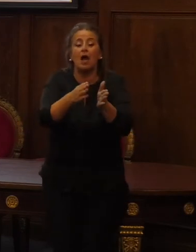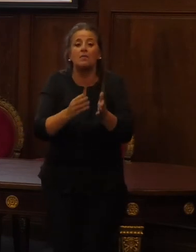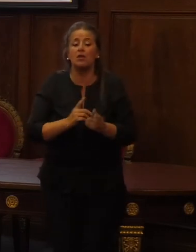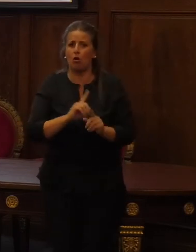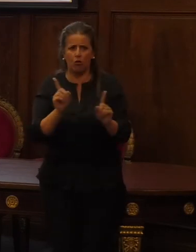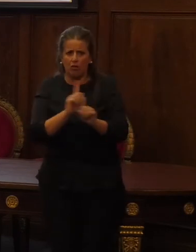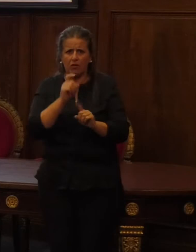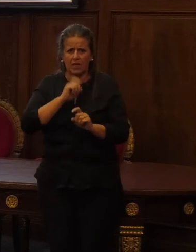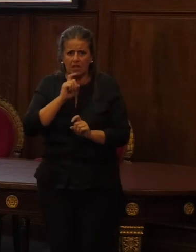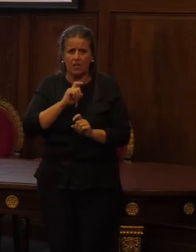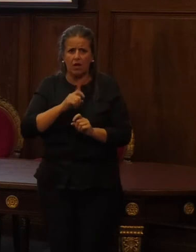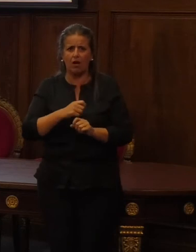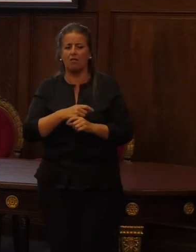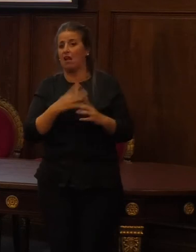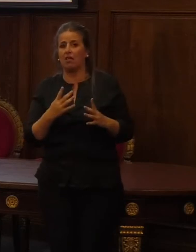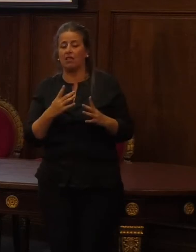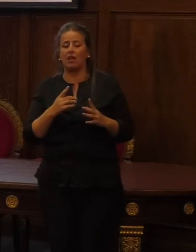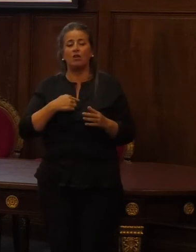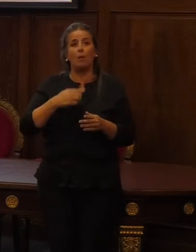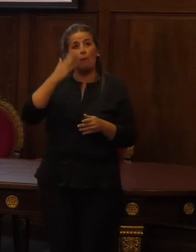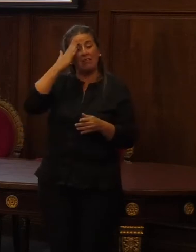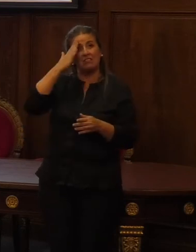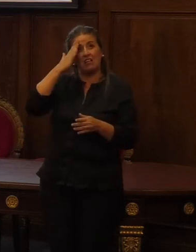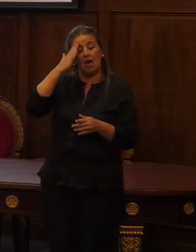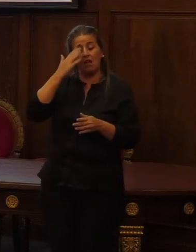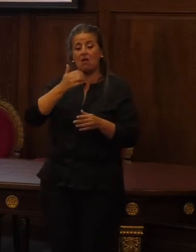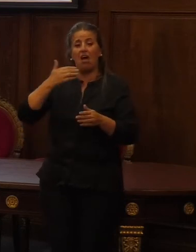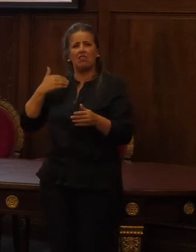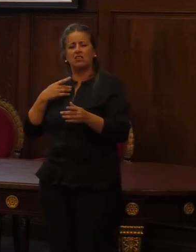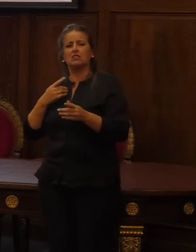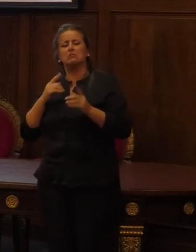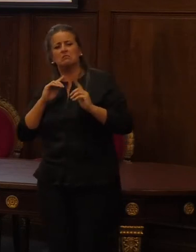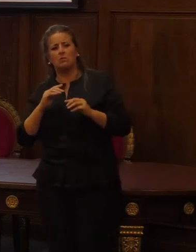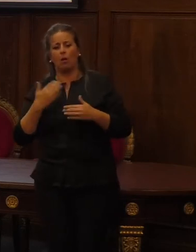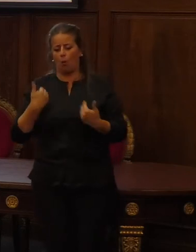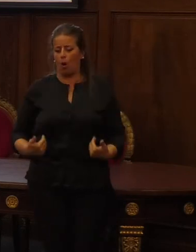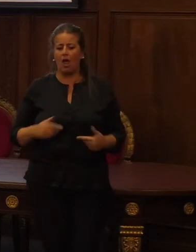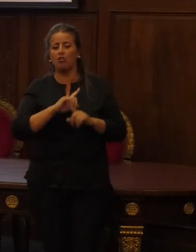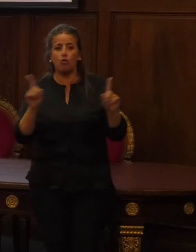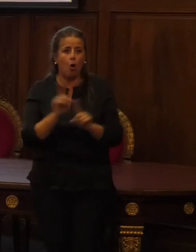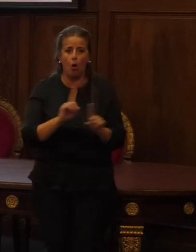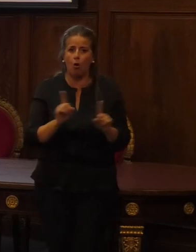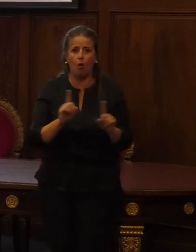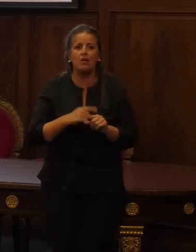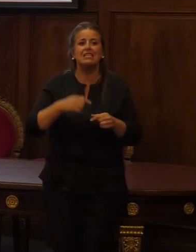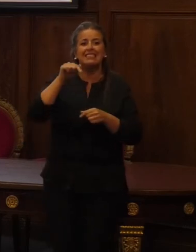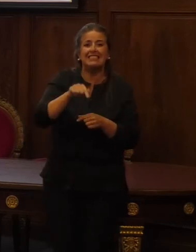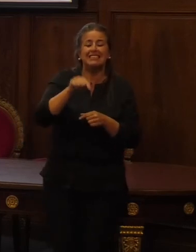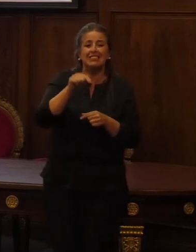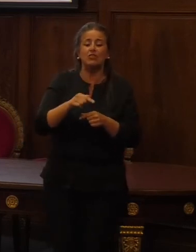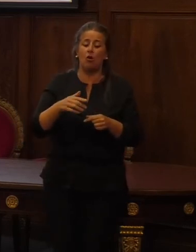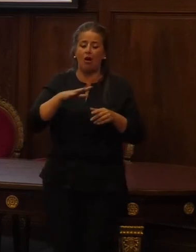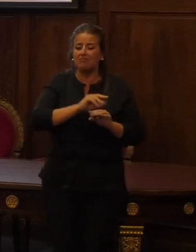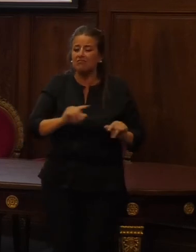fue una gran mentira. No se puede pensar desde una postura valorativa moral. Estas son las condiciones, estos son los